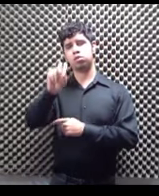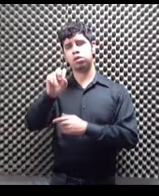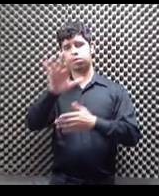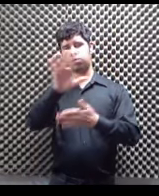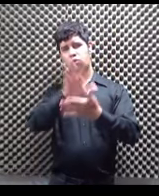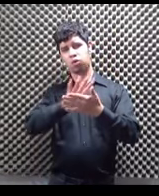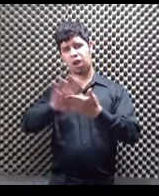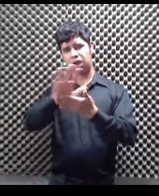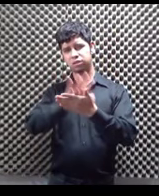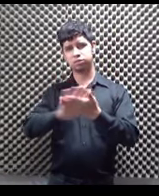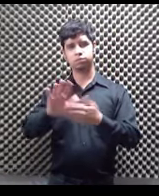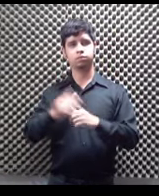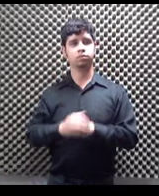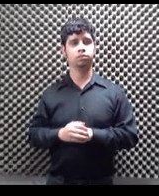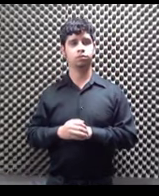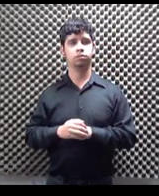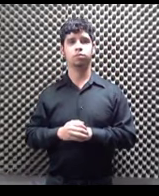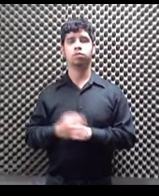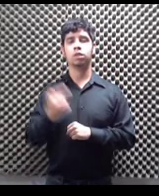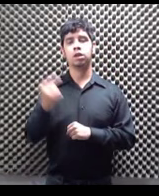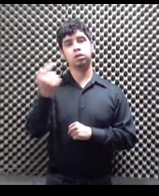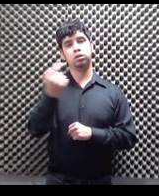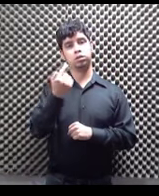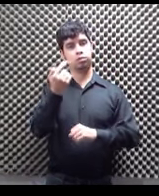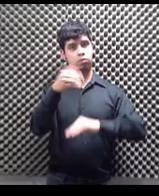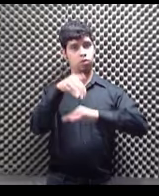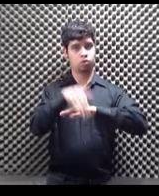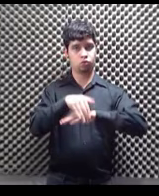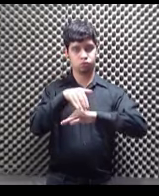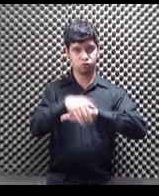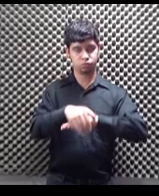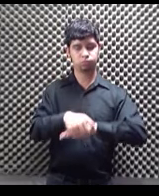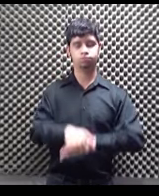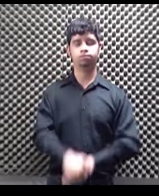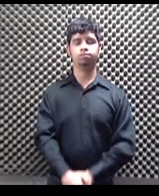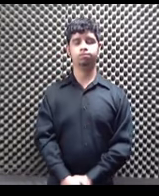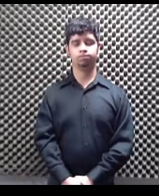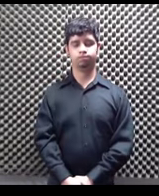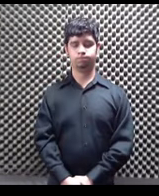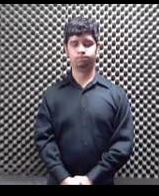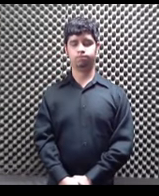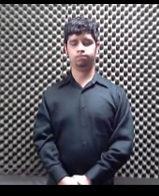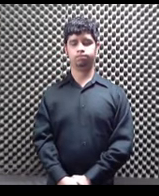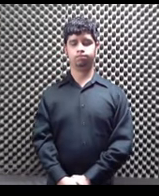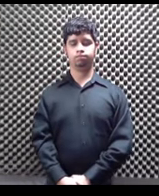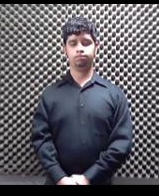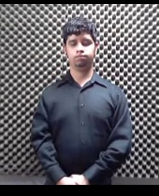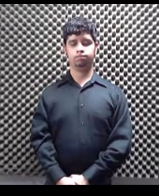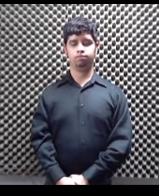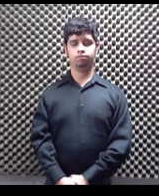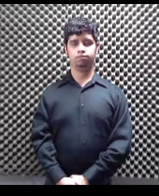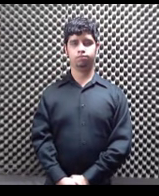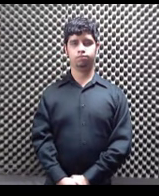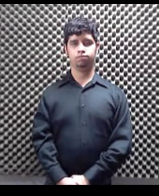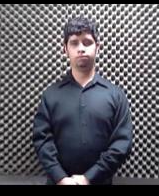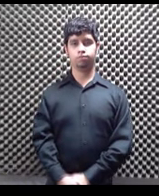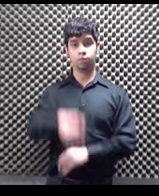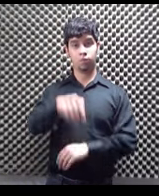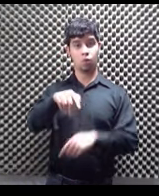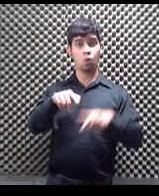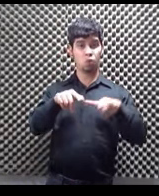ocho y media. Siempre por la noche. Okay. Porque como es un lugar un